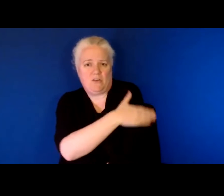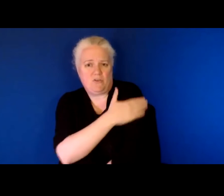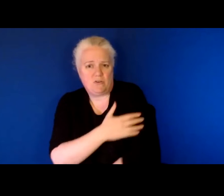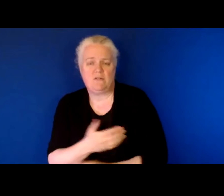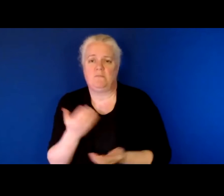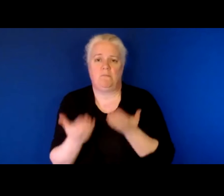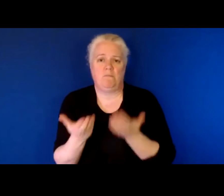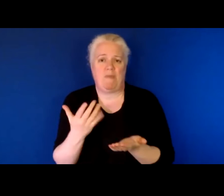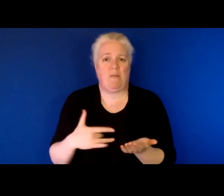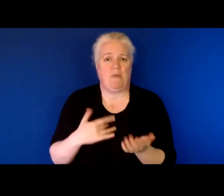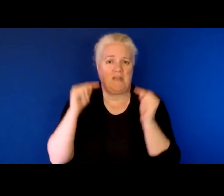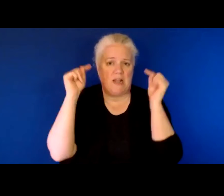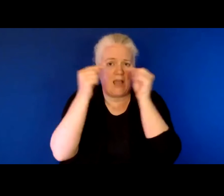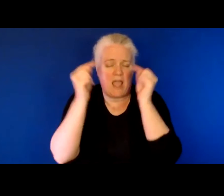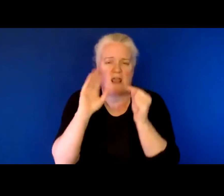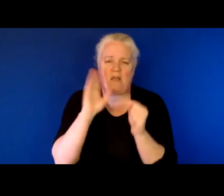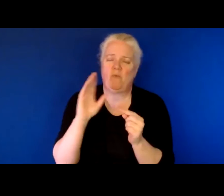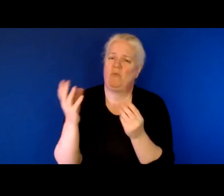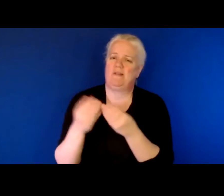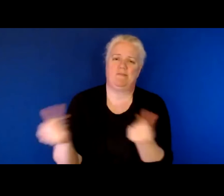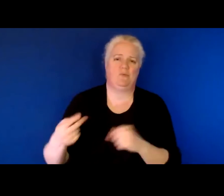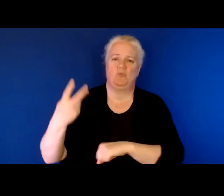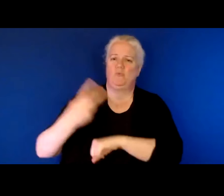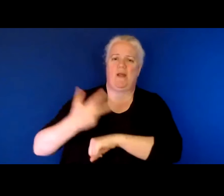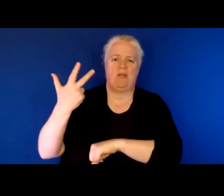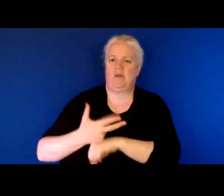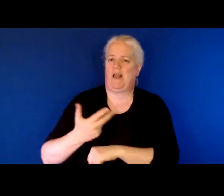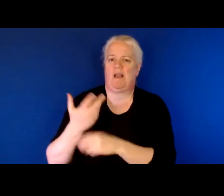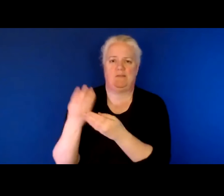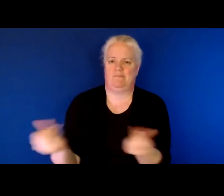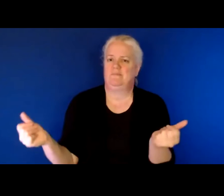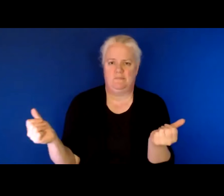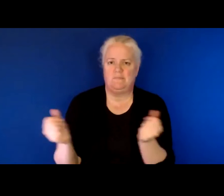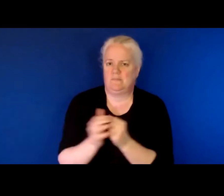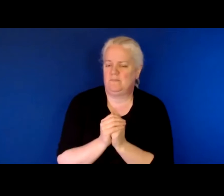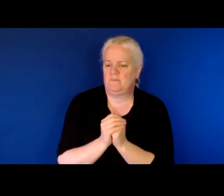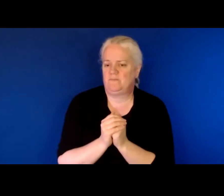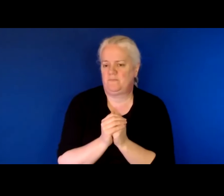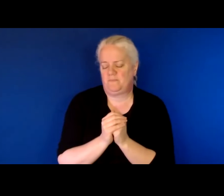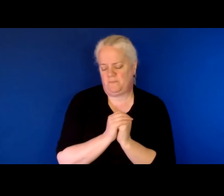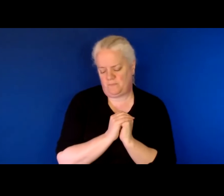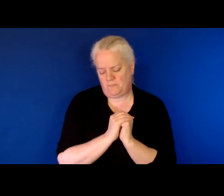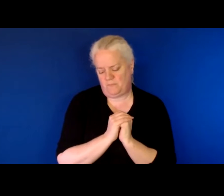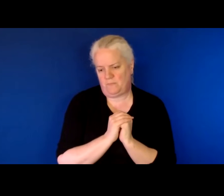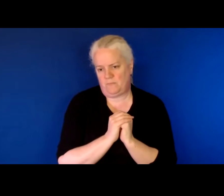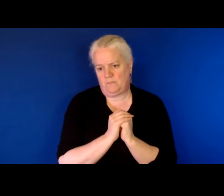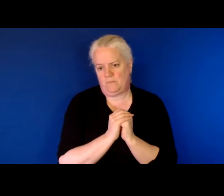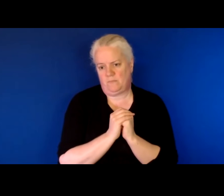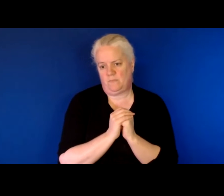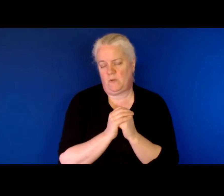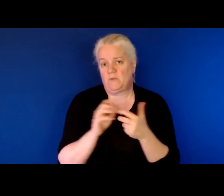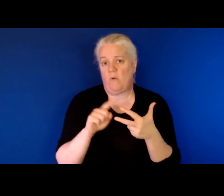的。一般两三天就可以复原，再打针的部位会有疼